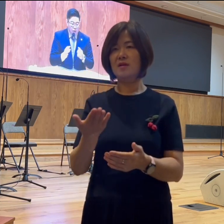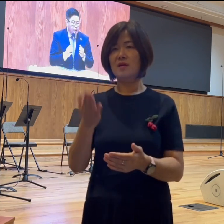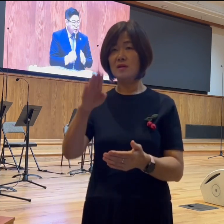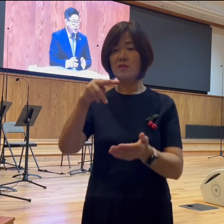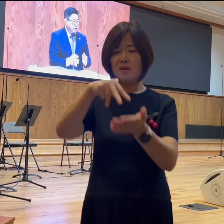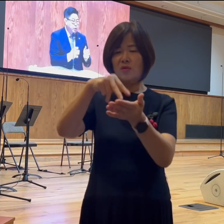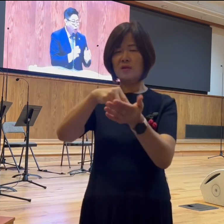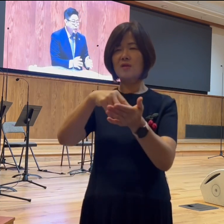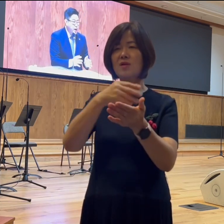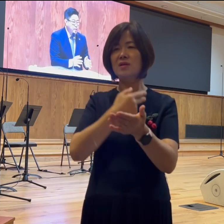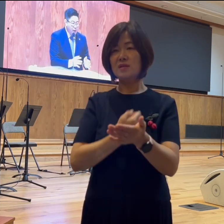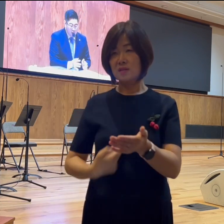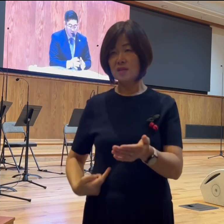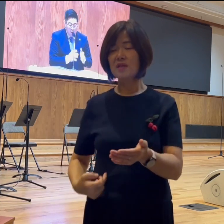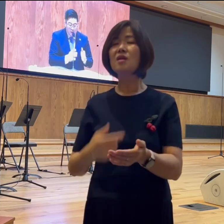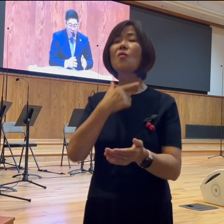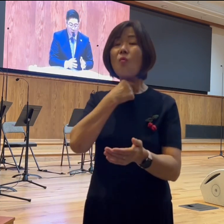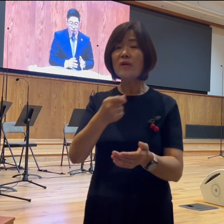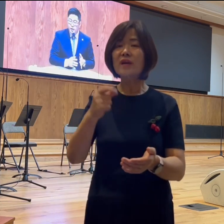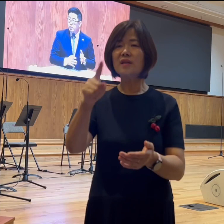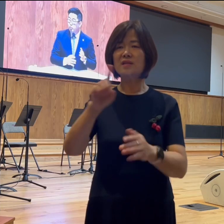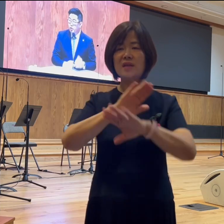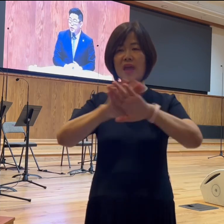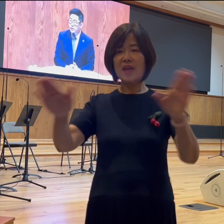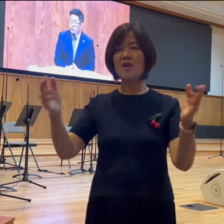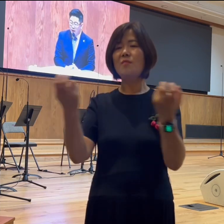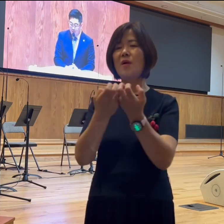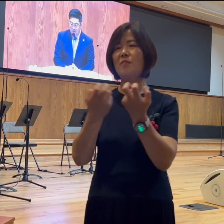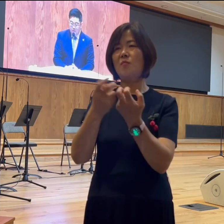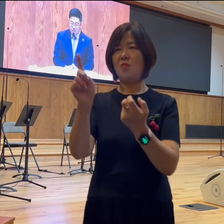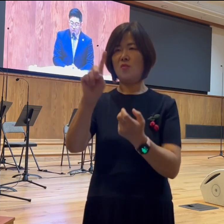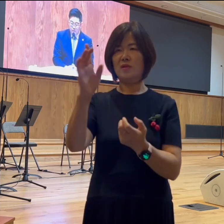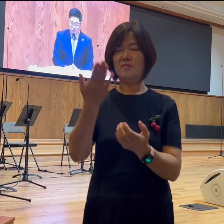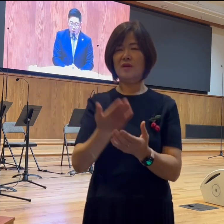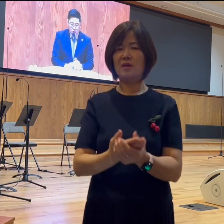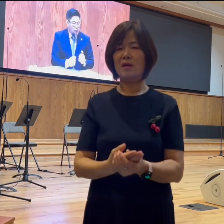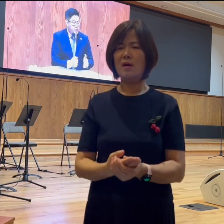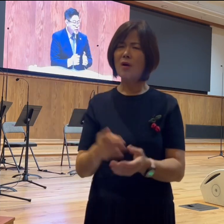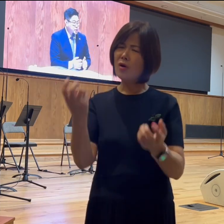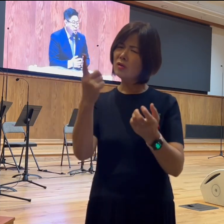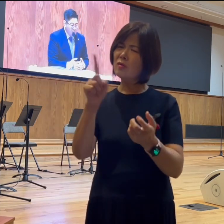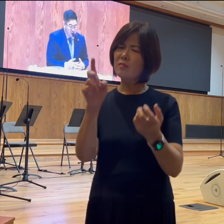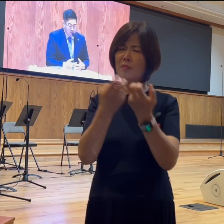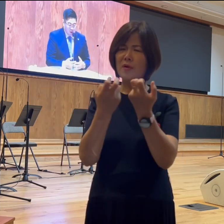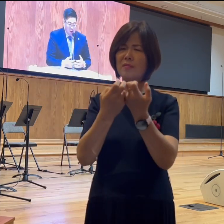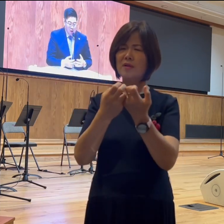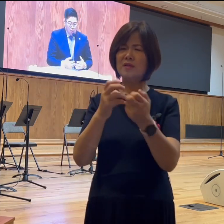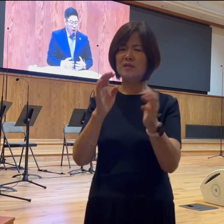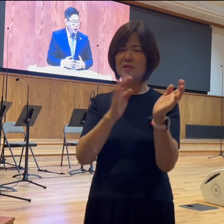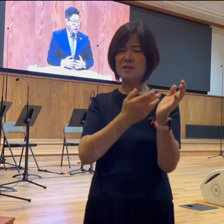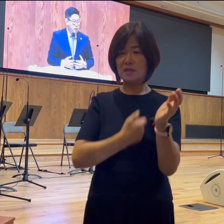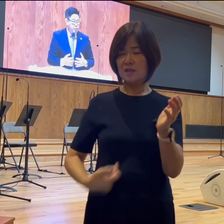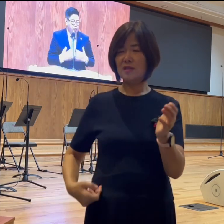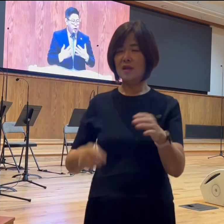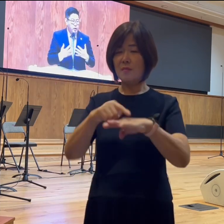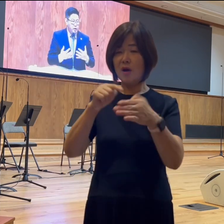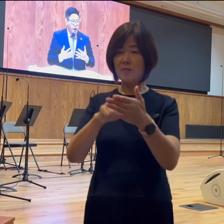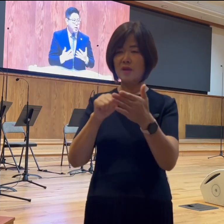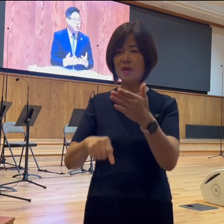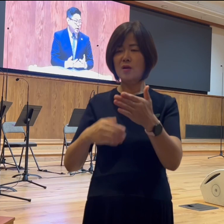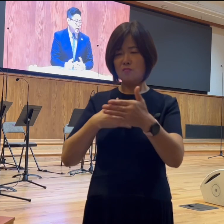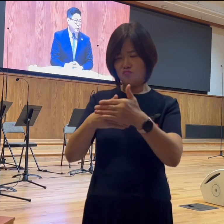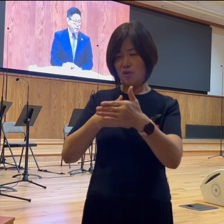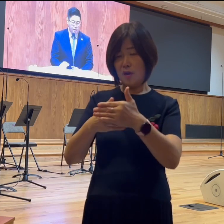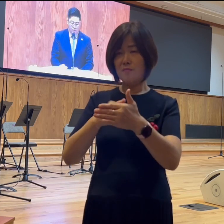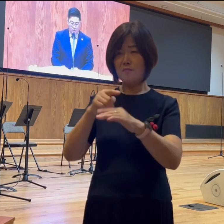상황에 제자들이 원할 만한 그 해결책은 무엇이겠습니까? 어떻게 하면 제자들의 마음이 불안이